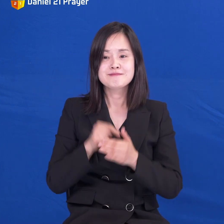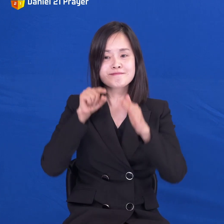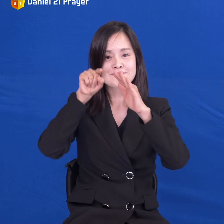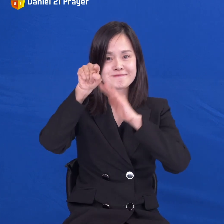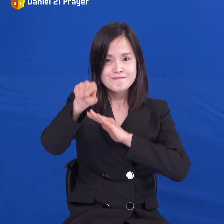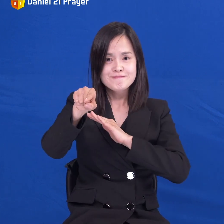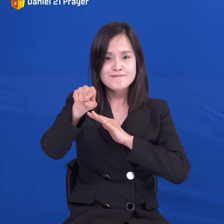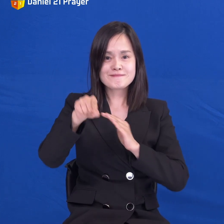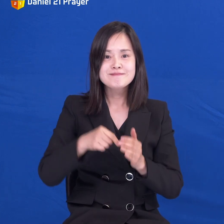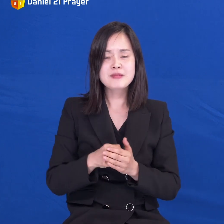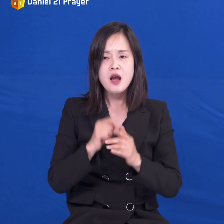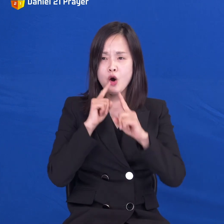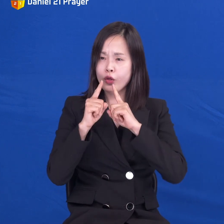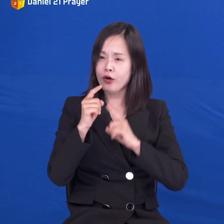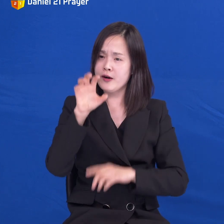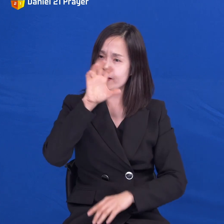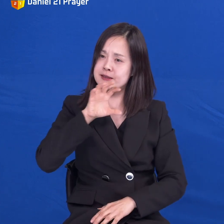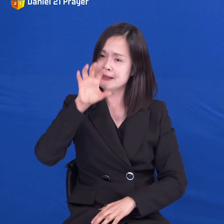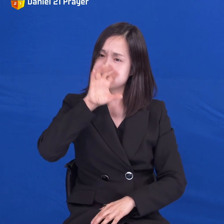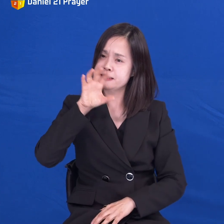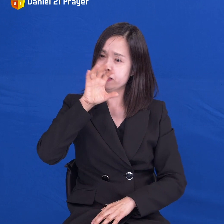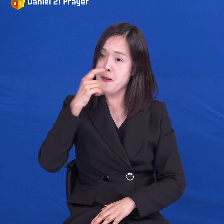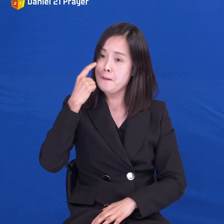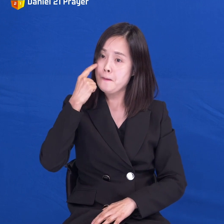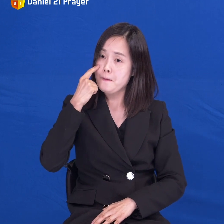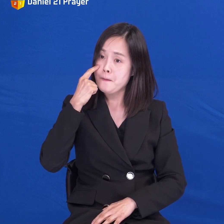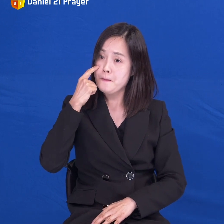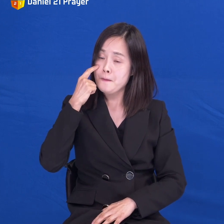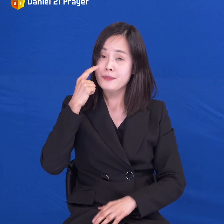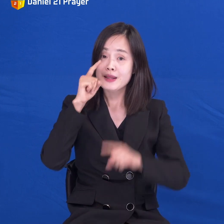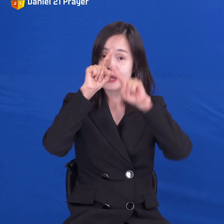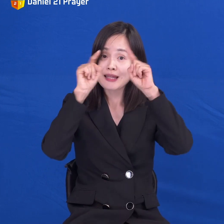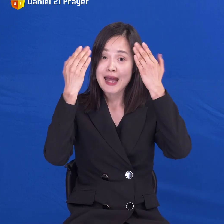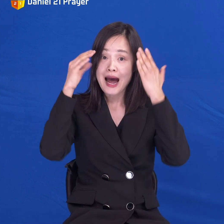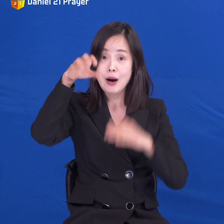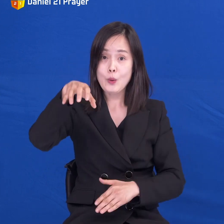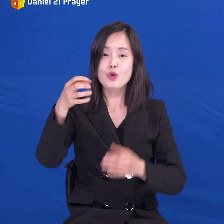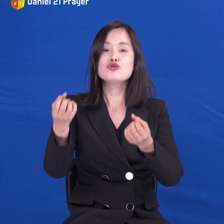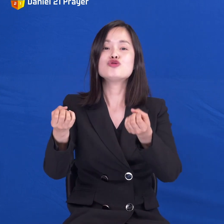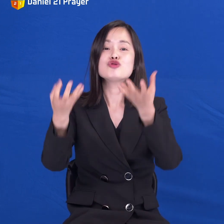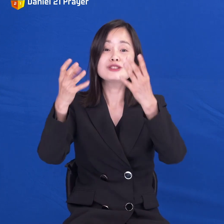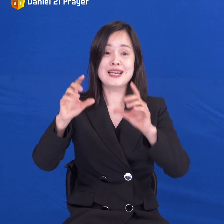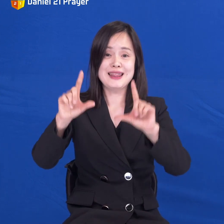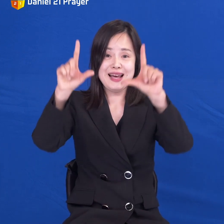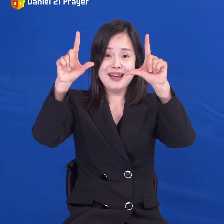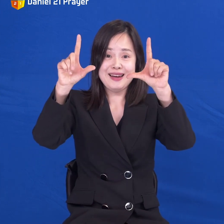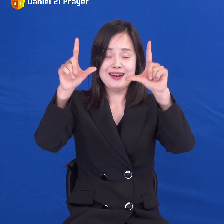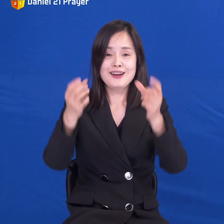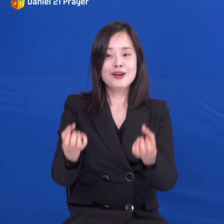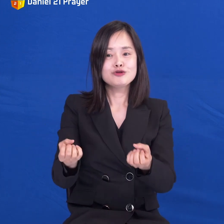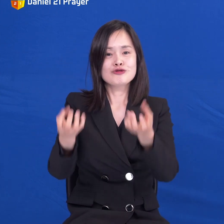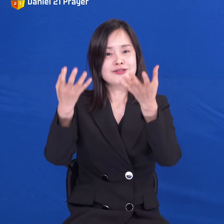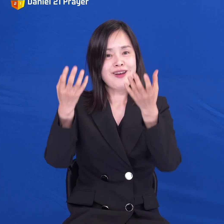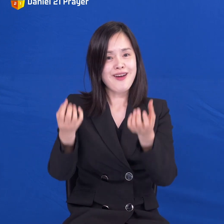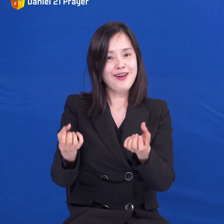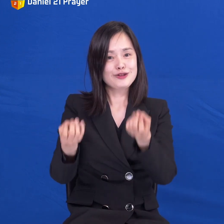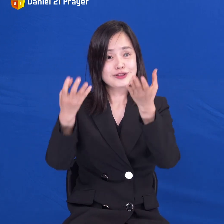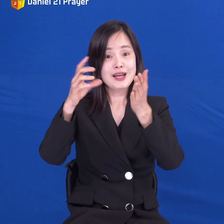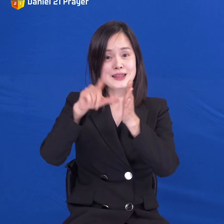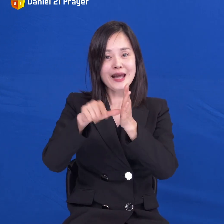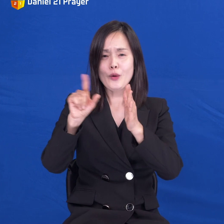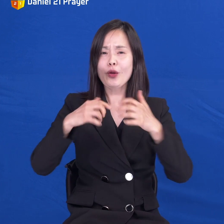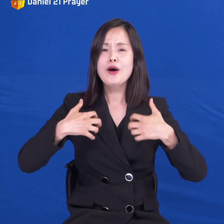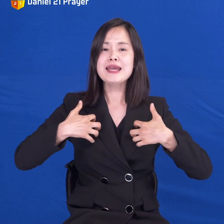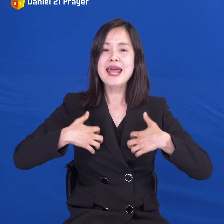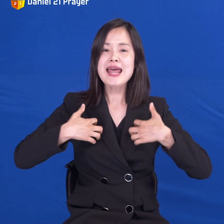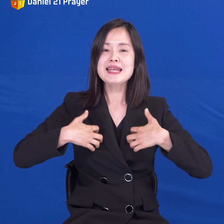언어를 연습하러 갔는데 그날이 대학교 축제의 날이었어요. 많은 이벤트가 있는데 이 게임을 하는